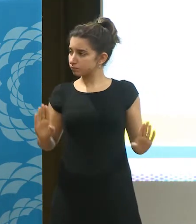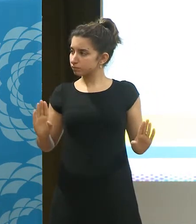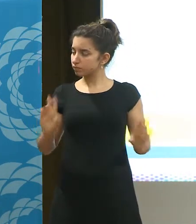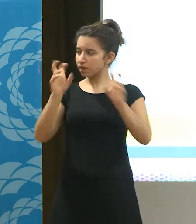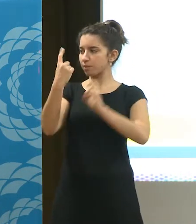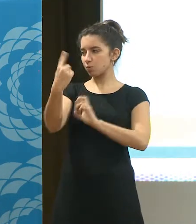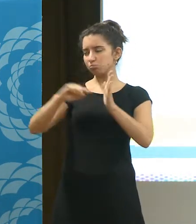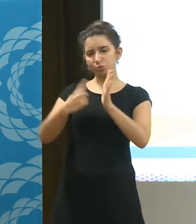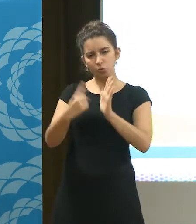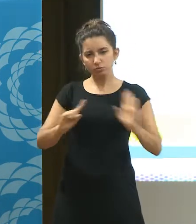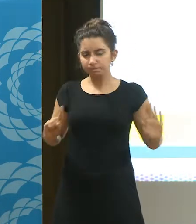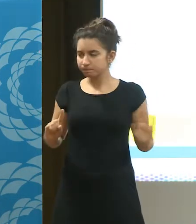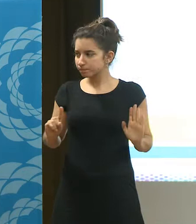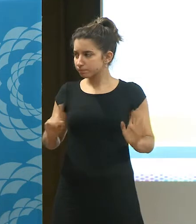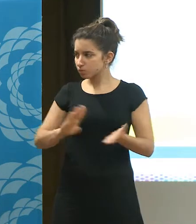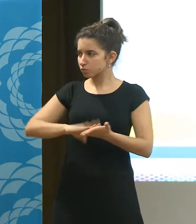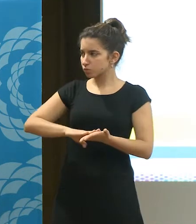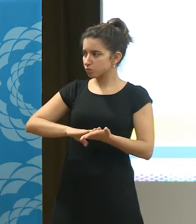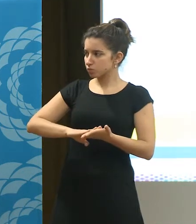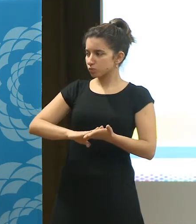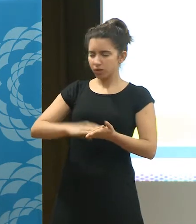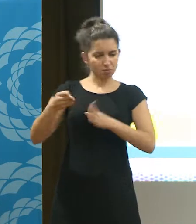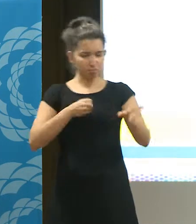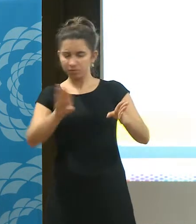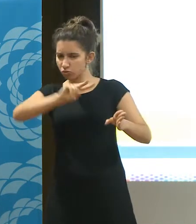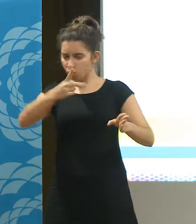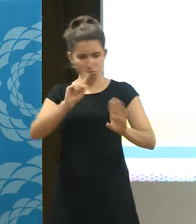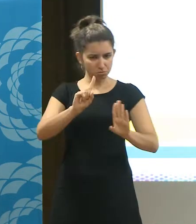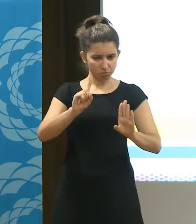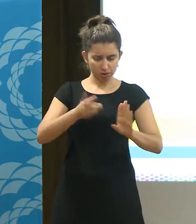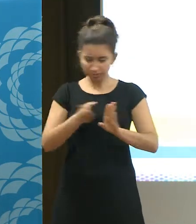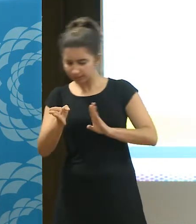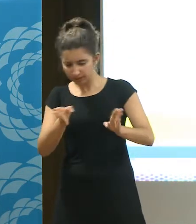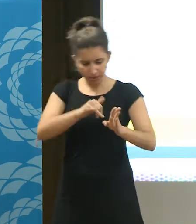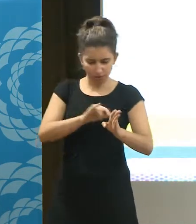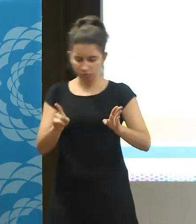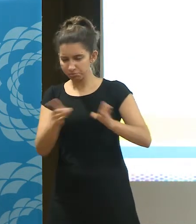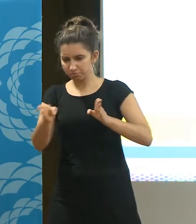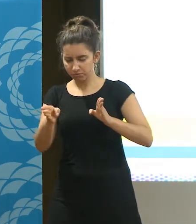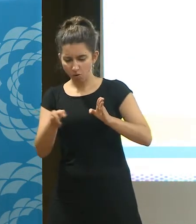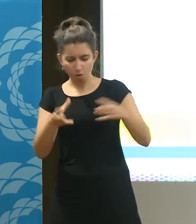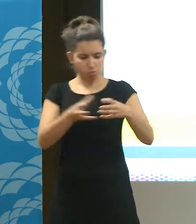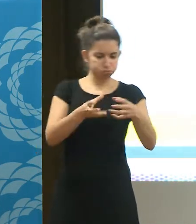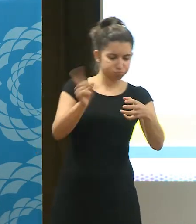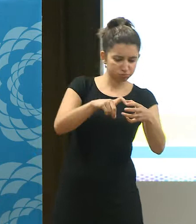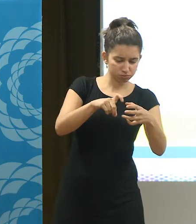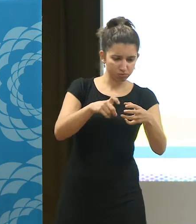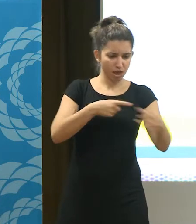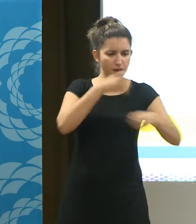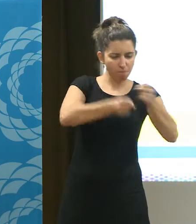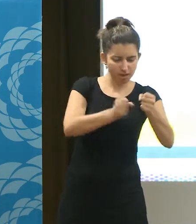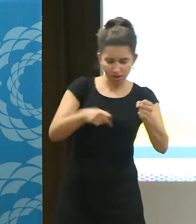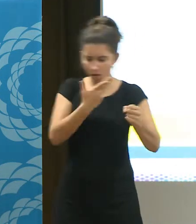cuestión no es una cuestión de dos discursos diferentes, no es una cuestión binaria, no es ni que estoy con la corporación o estoy con el